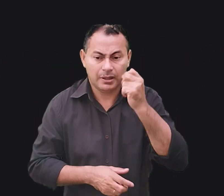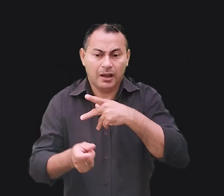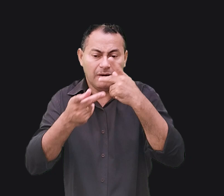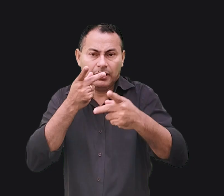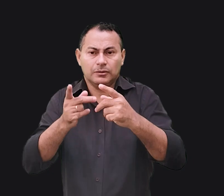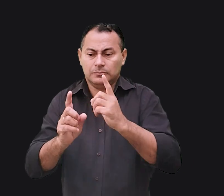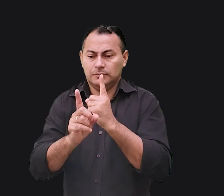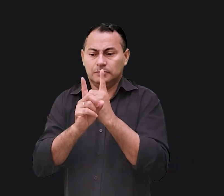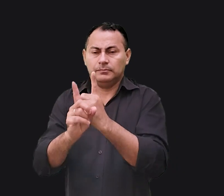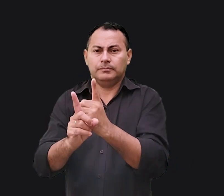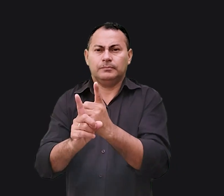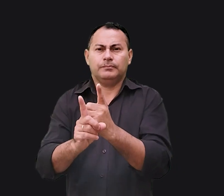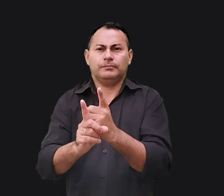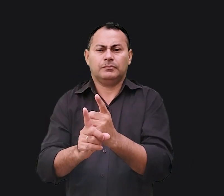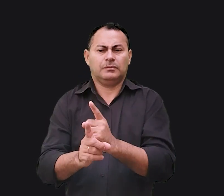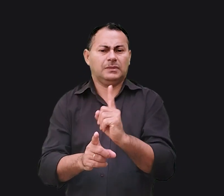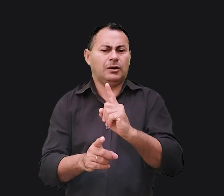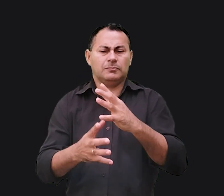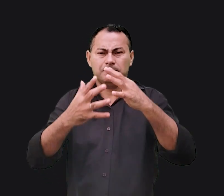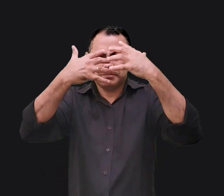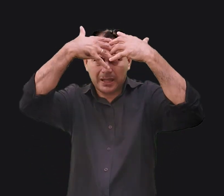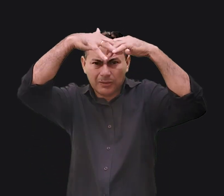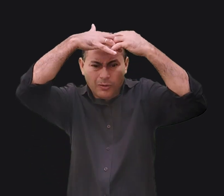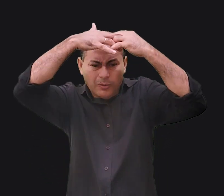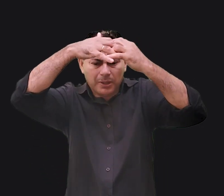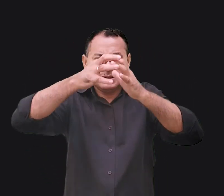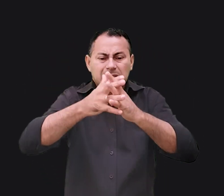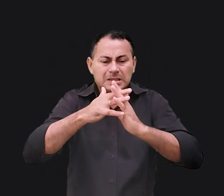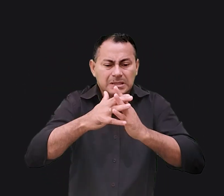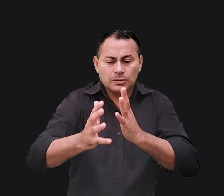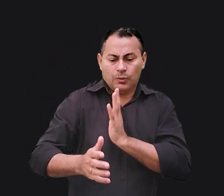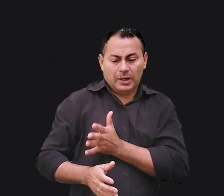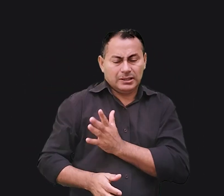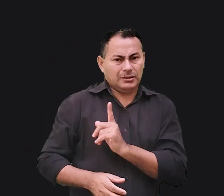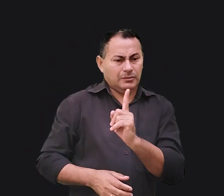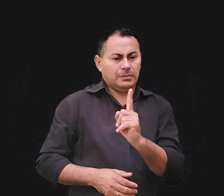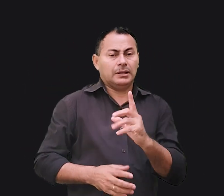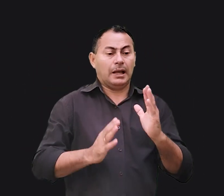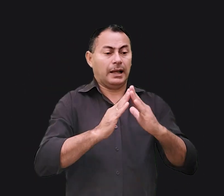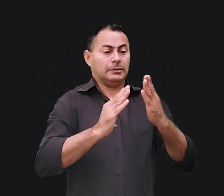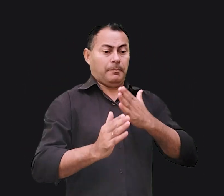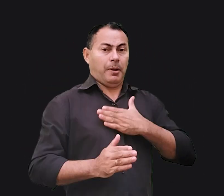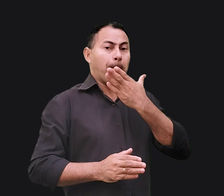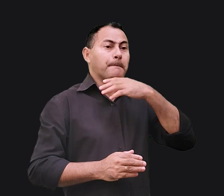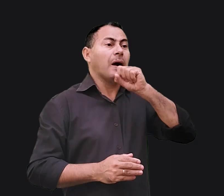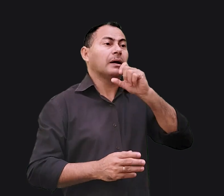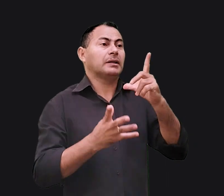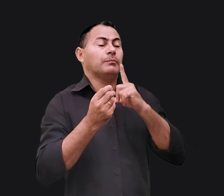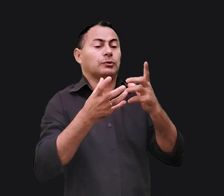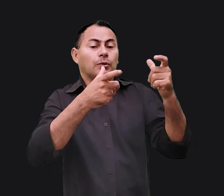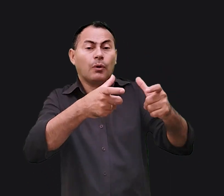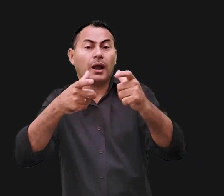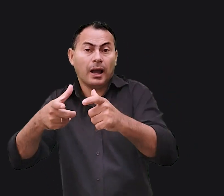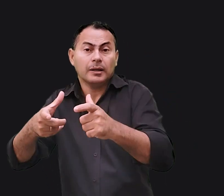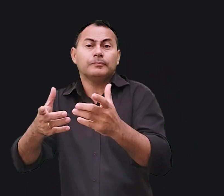falou para os discípulos, não se perturbe o coração de vocês, na casa de meu pai há muitos aposentos.